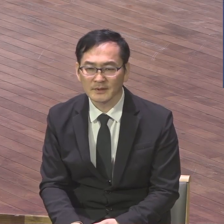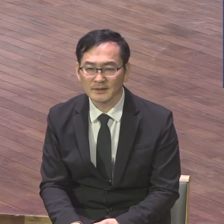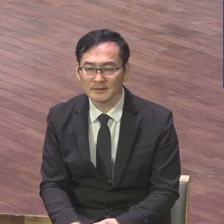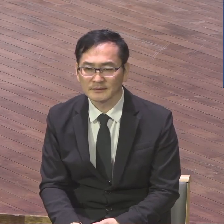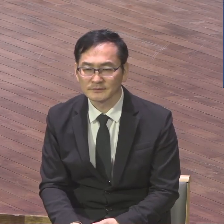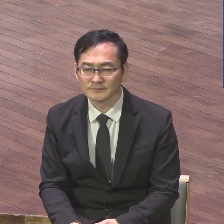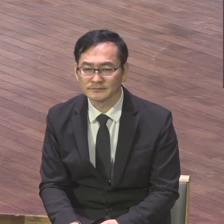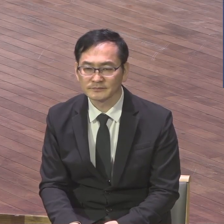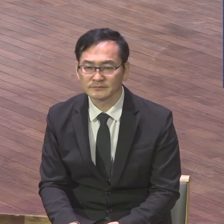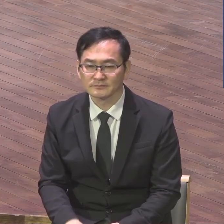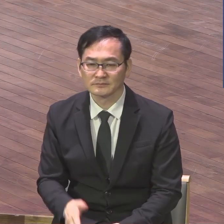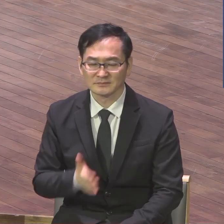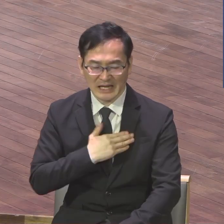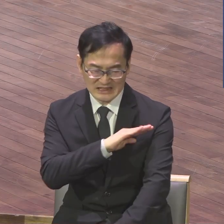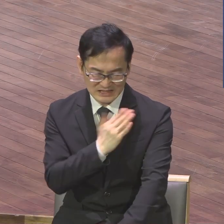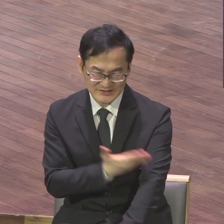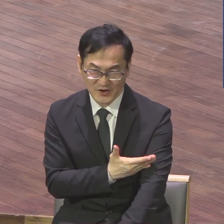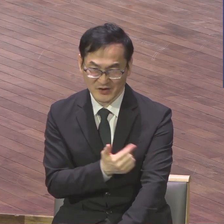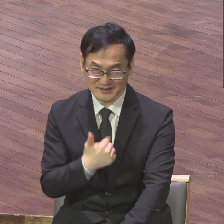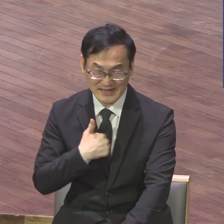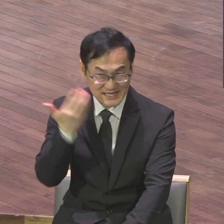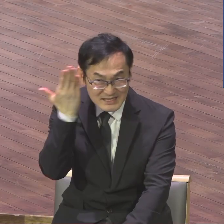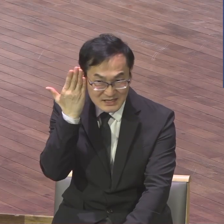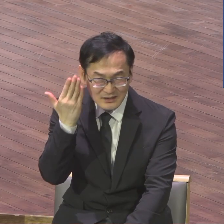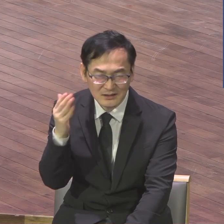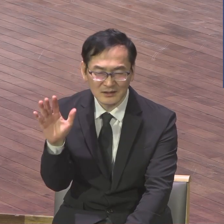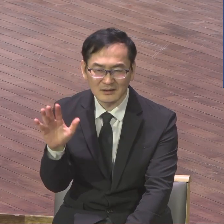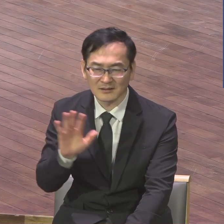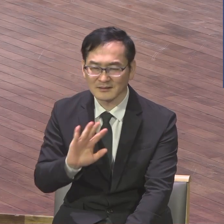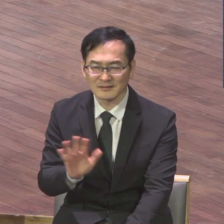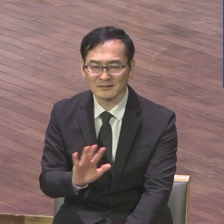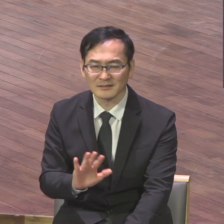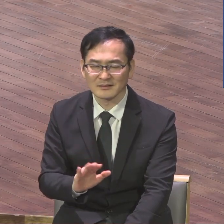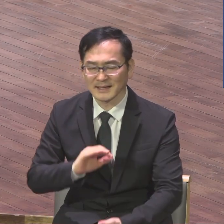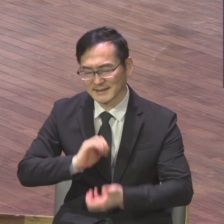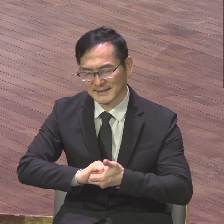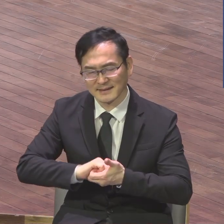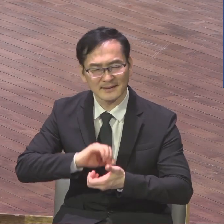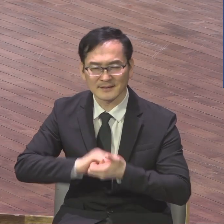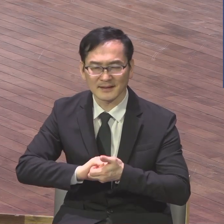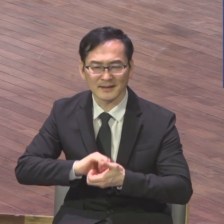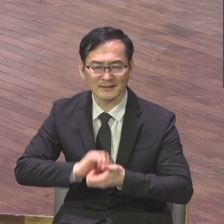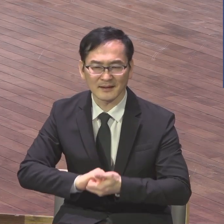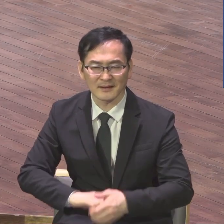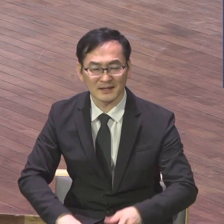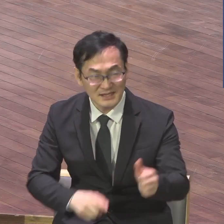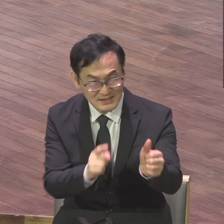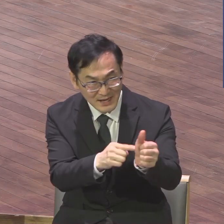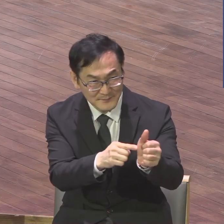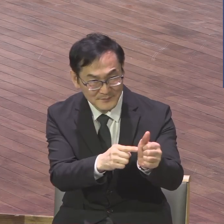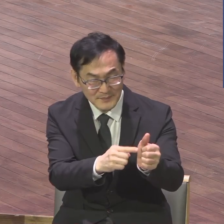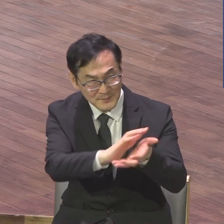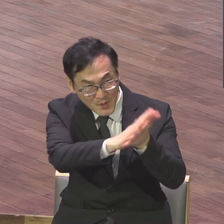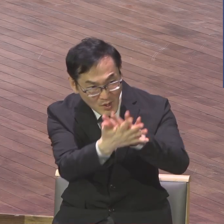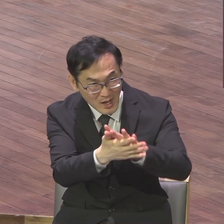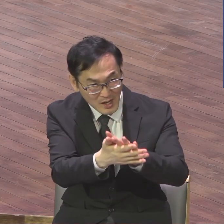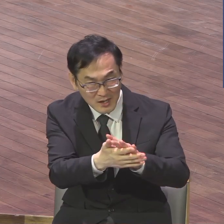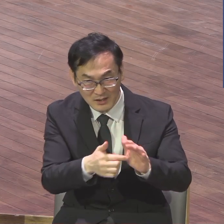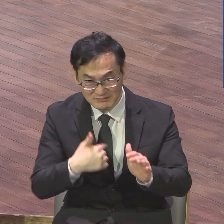그렇게 바뀌는 것이 아니에요. 사람의 마음을 어떻게 내가 바꿔요? 어떻게 그 사람을 내가 바꿔요? 건방지게